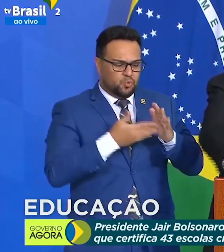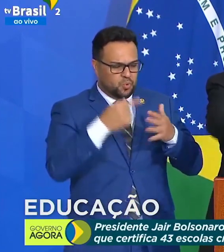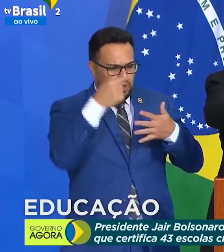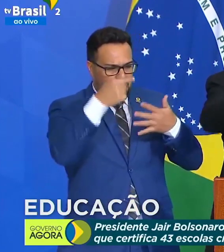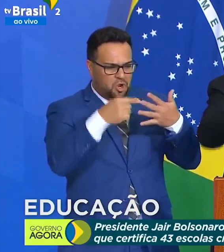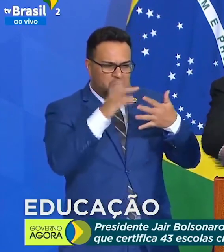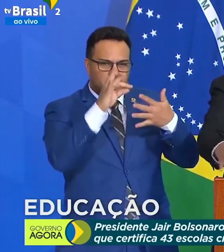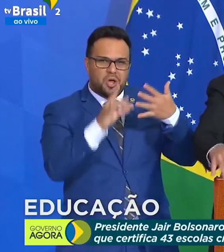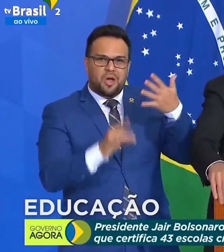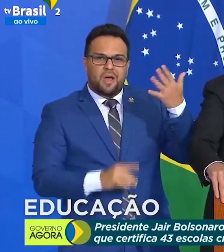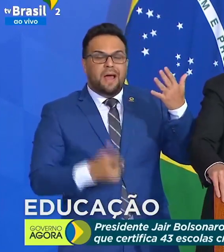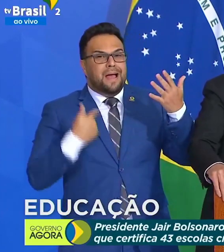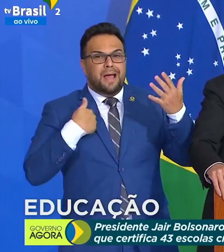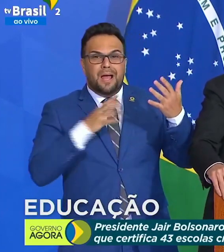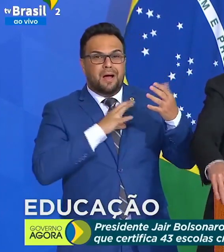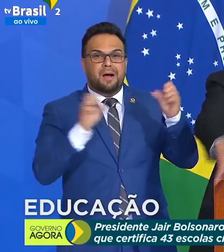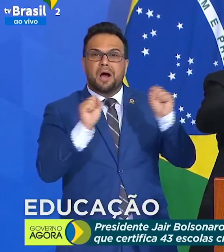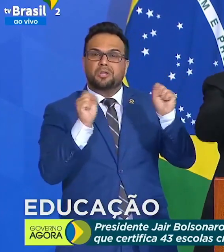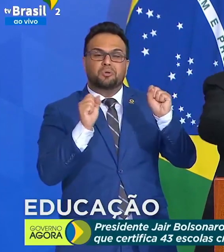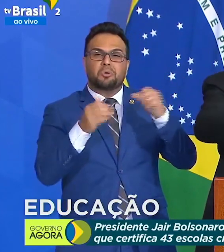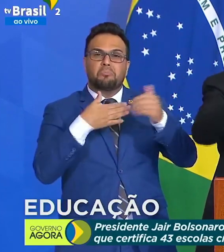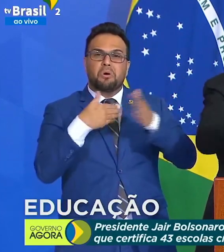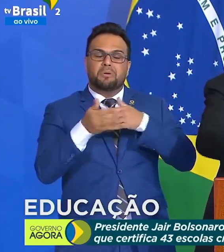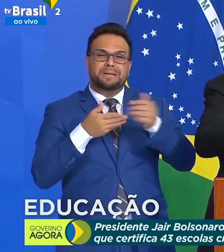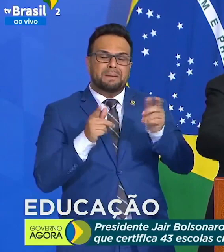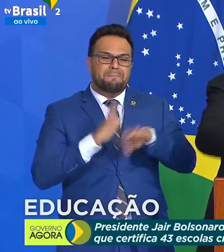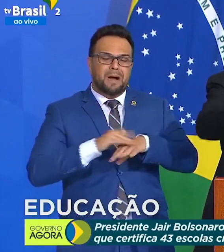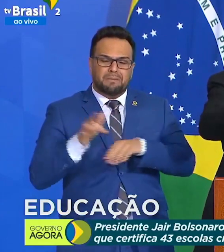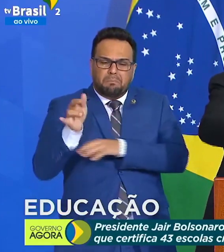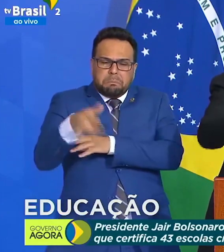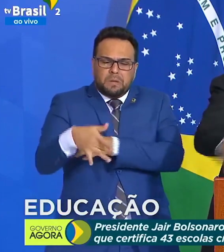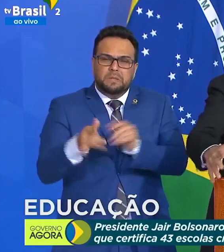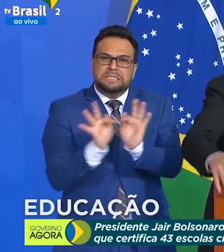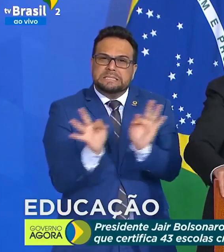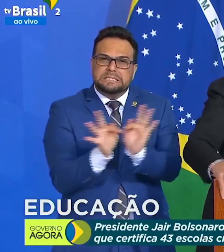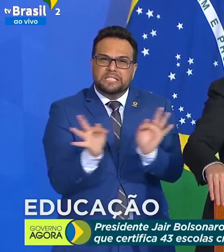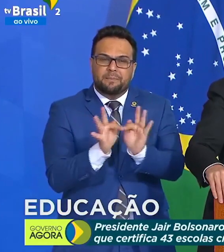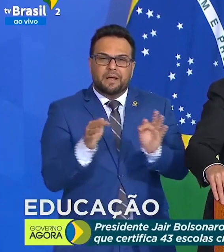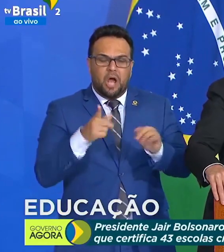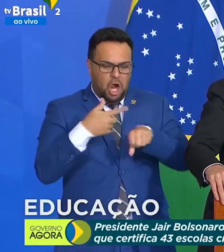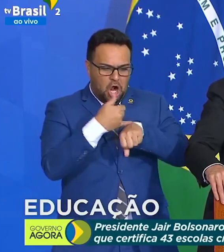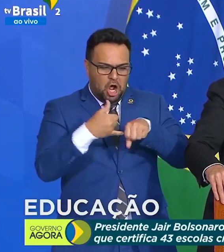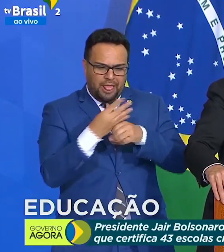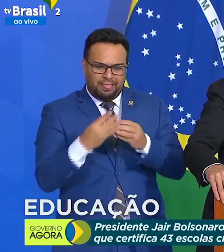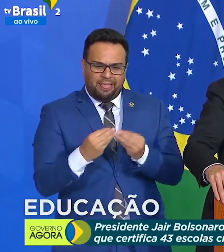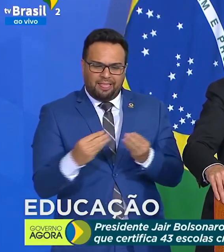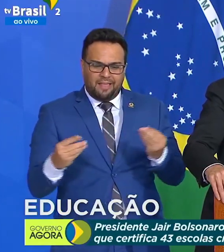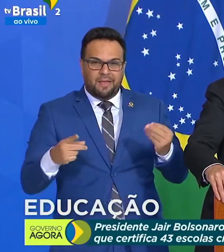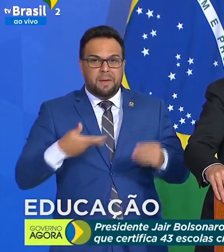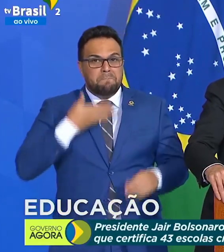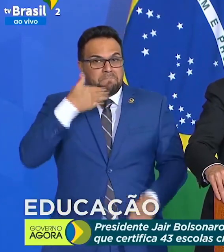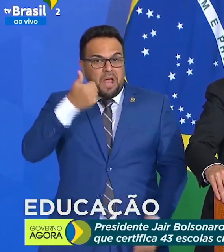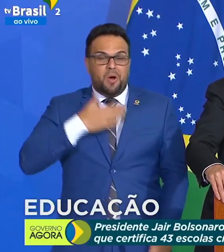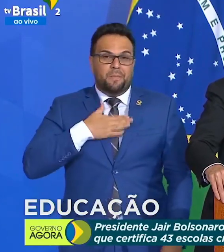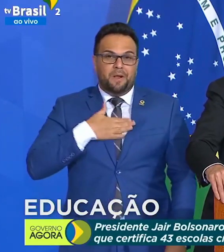amarro em comer num pé sujo. Quanto mais gordurosa a comida, para mim, melhor.